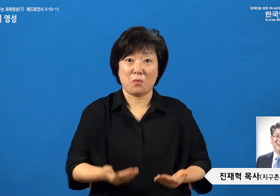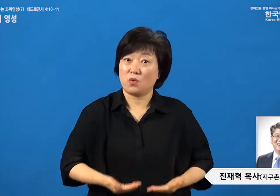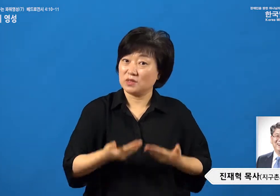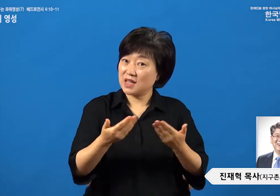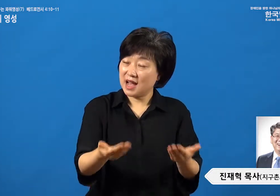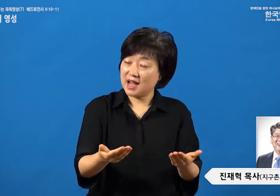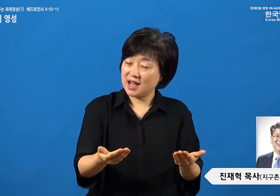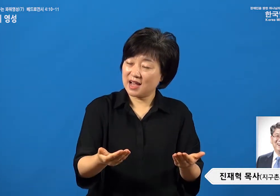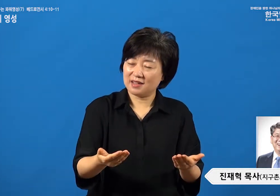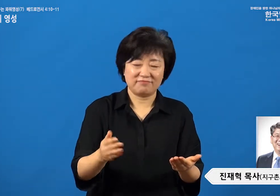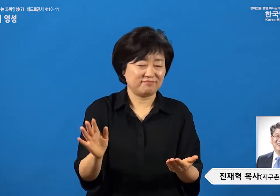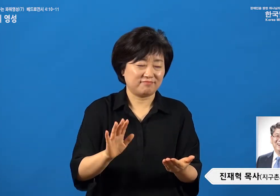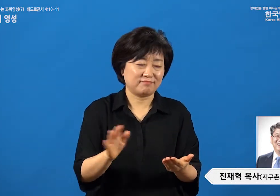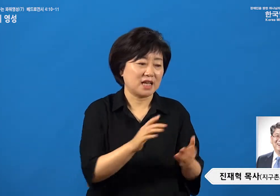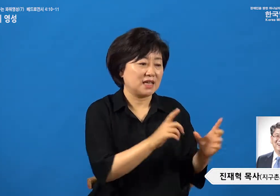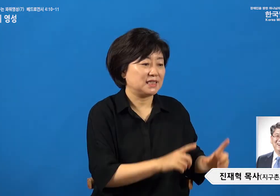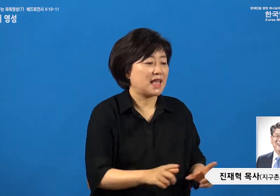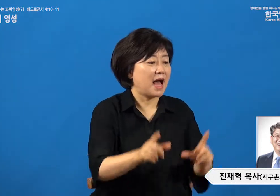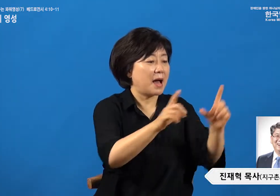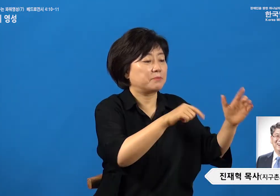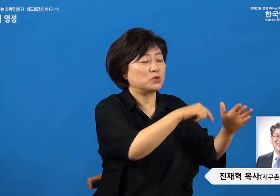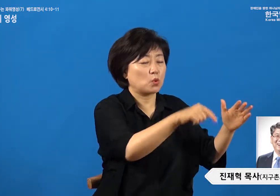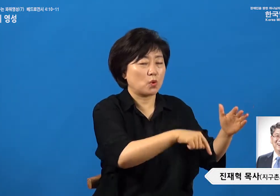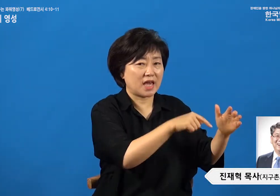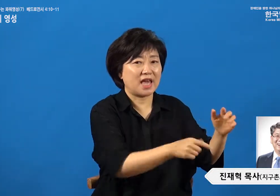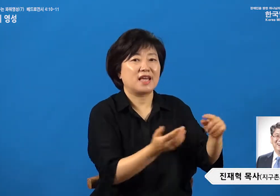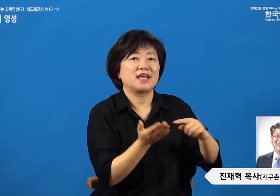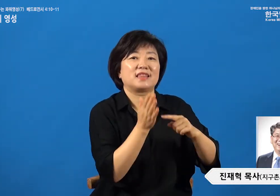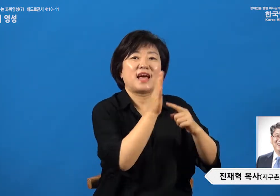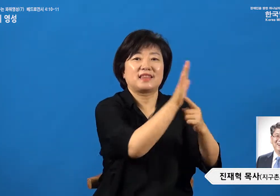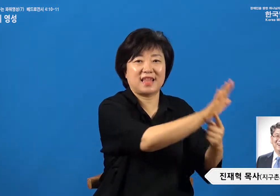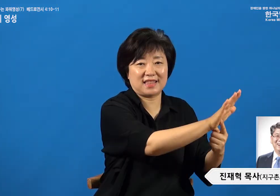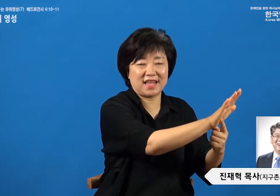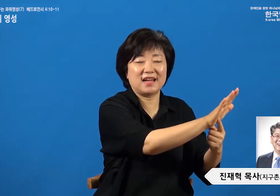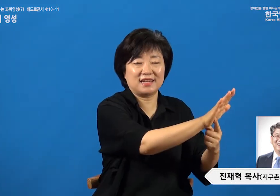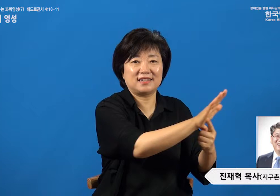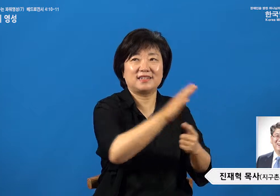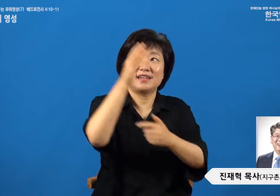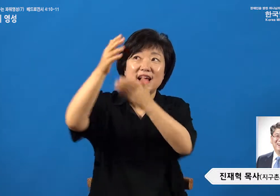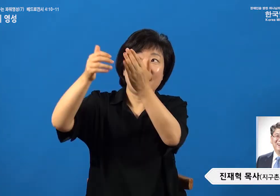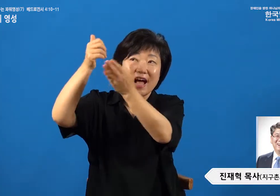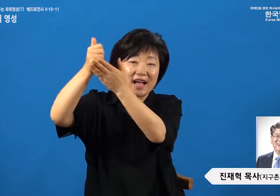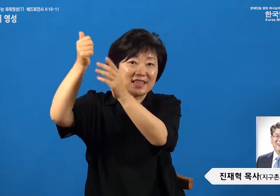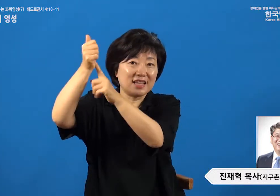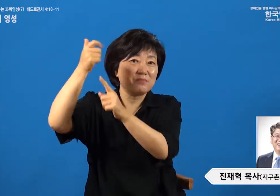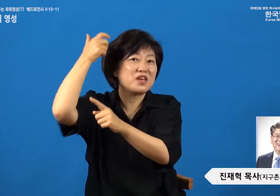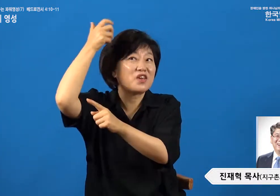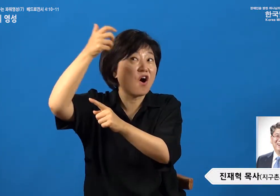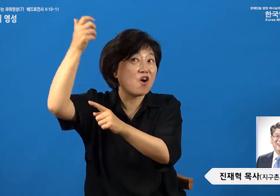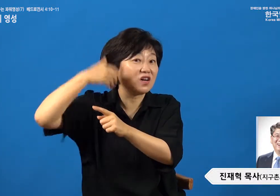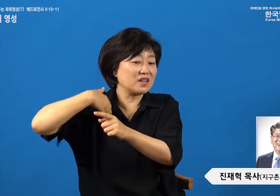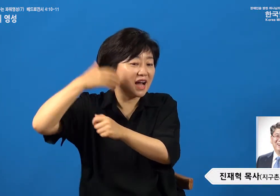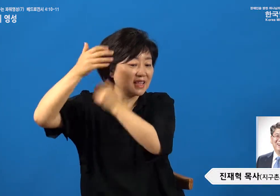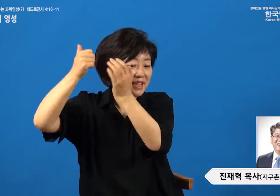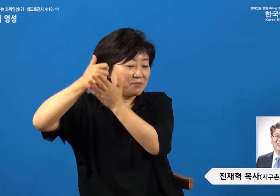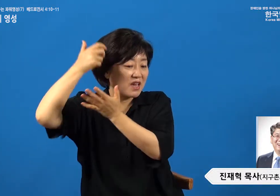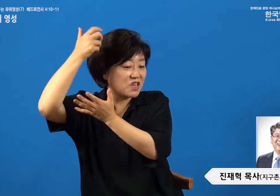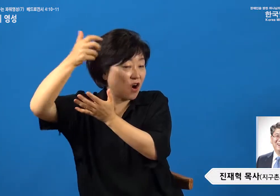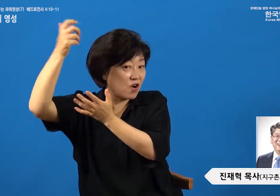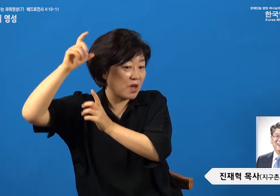우리의 삶 가운데 나타나야 할 하나님을 향한 영성의 모습이란